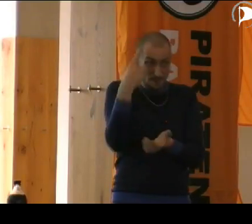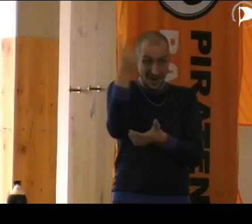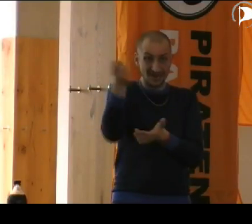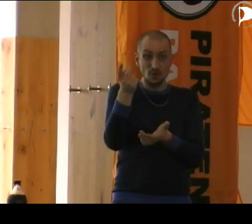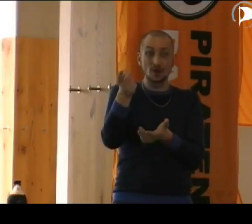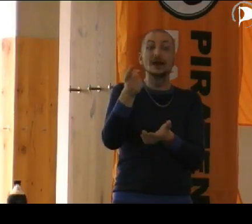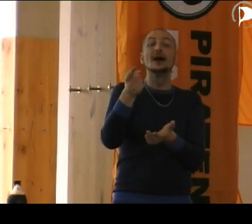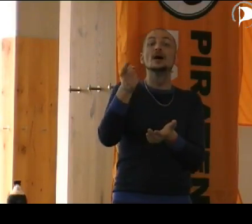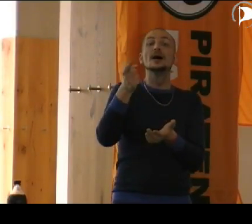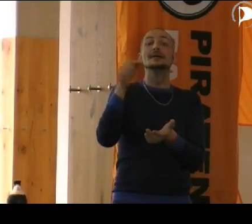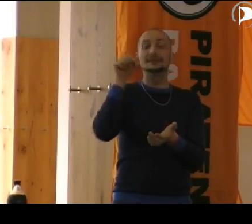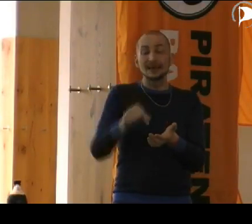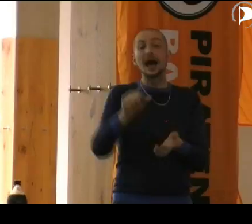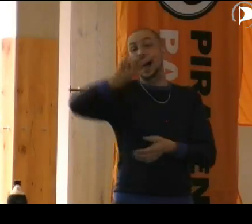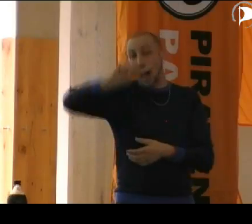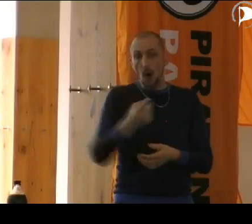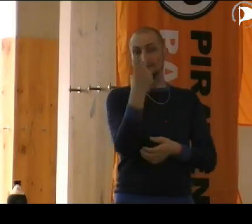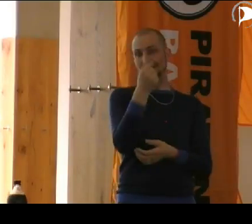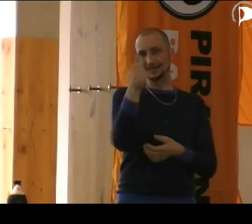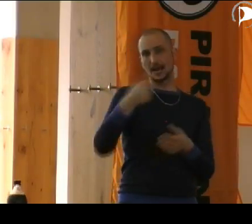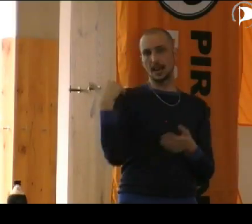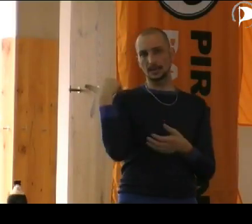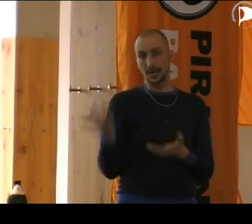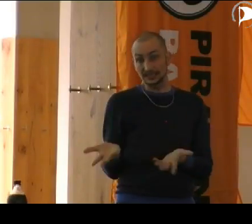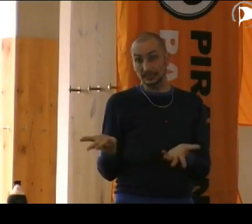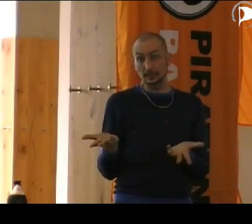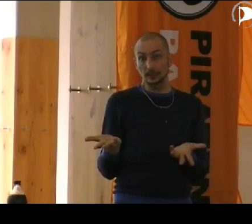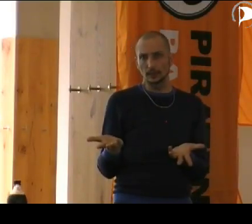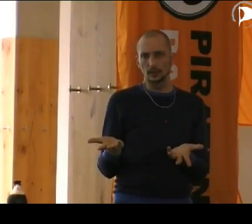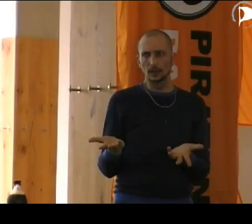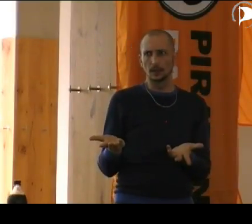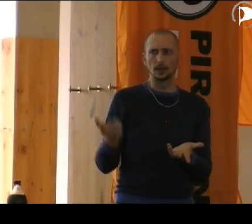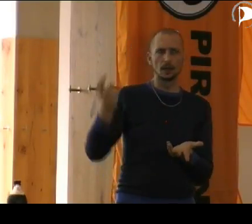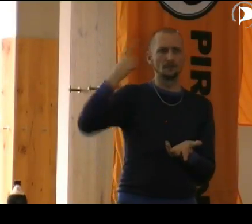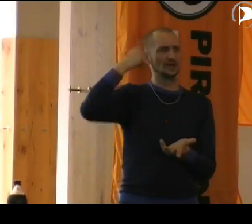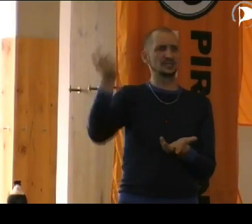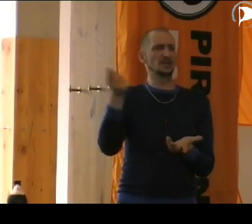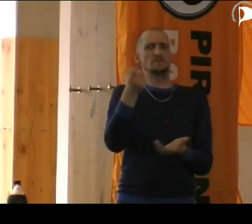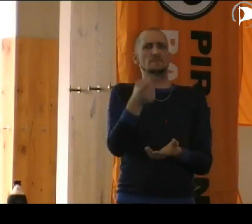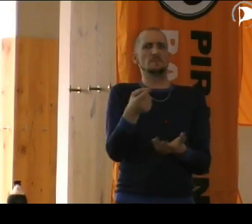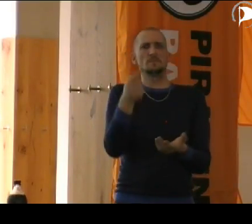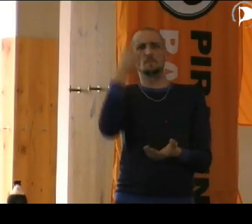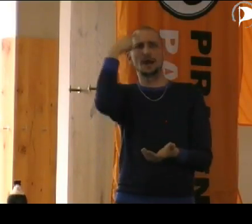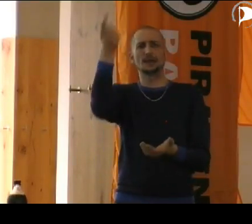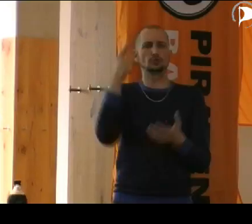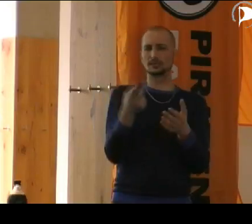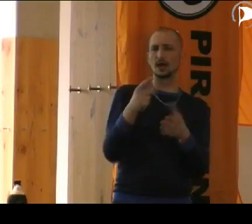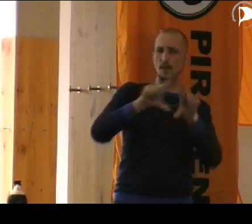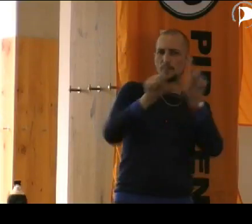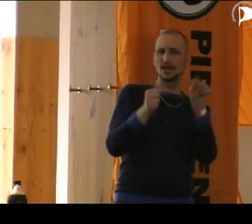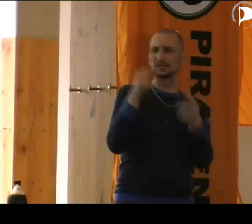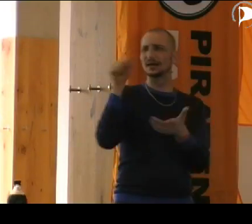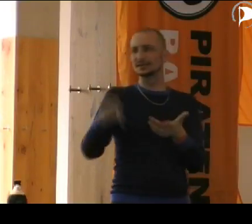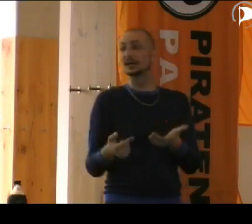finanziell entlasten ich weiß gar nicht was das meinungsbild solcher gerne werden gerne ein